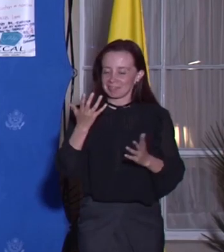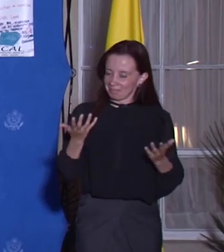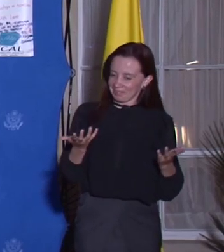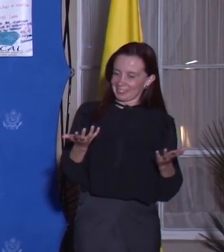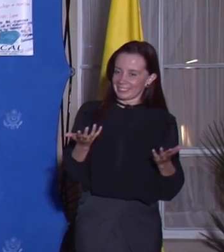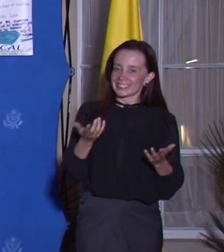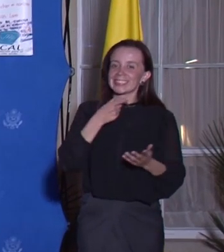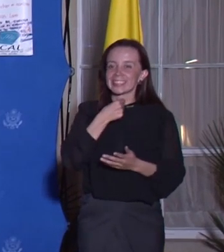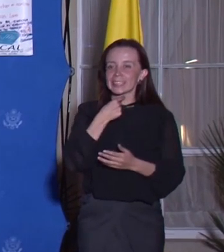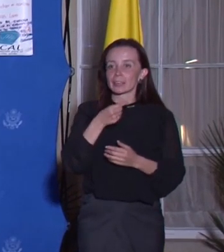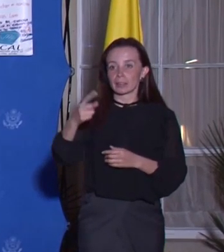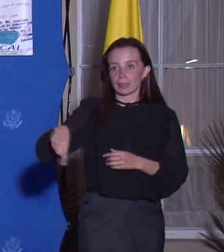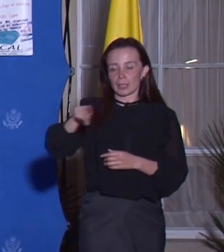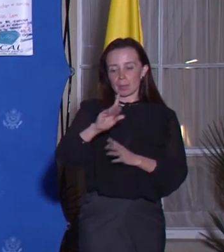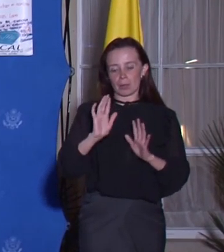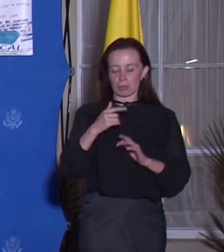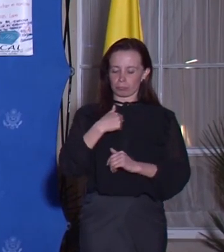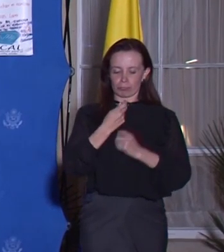Entonces,